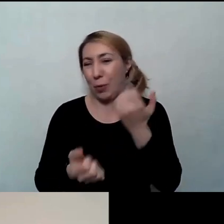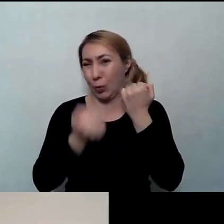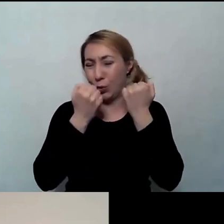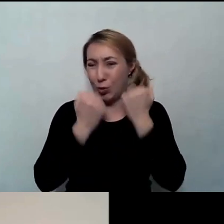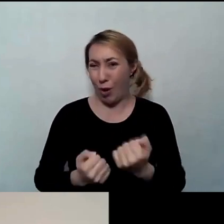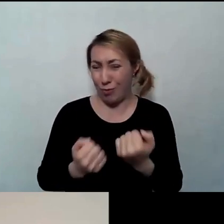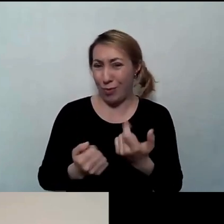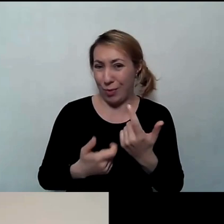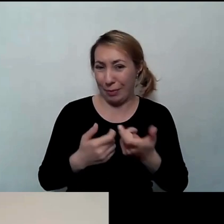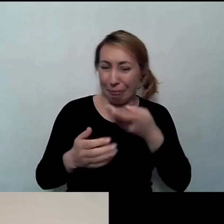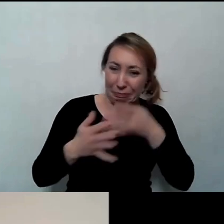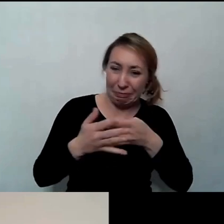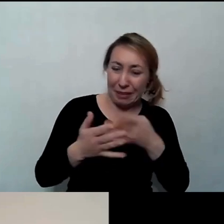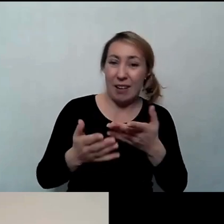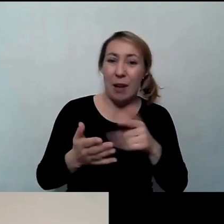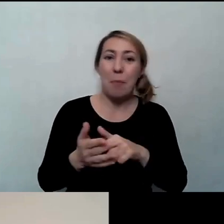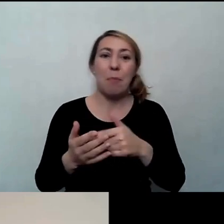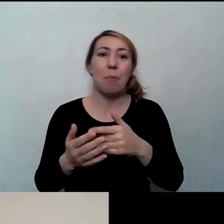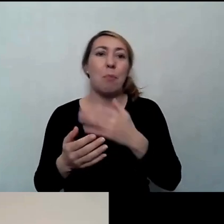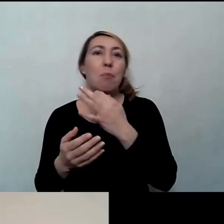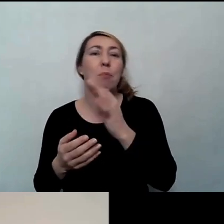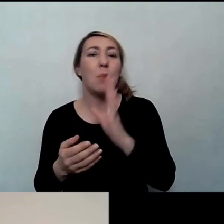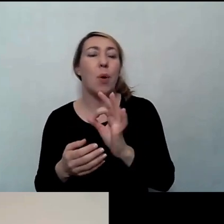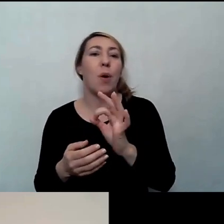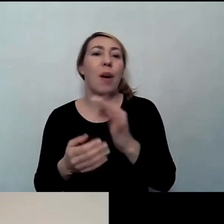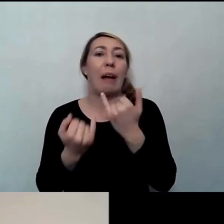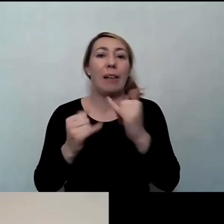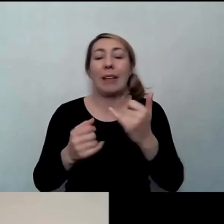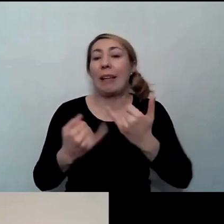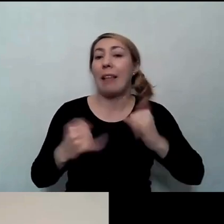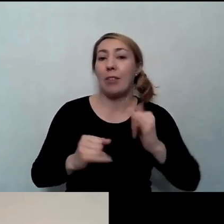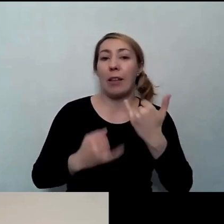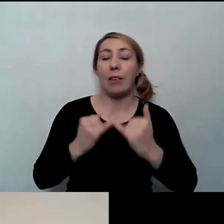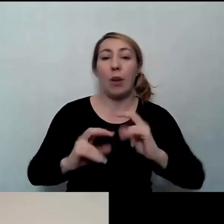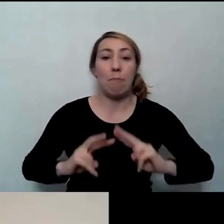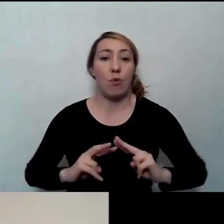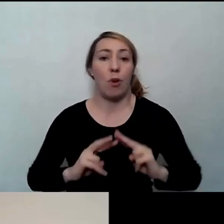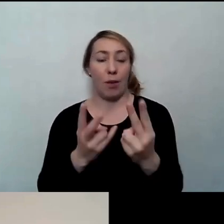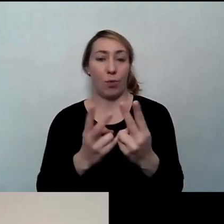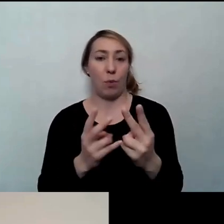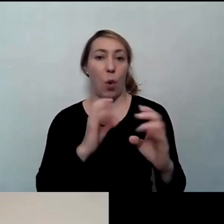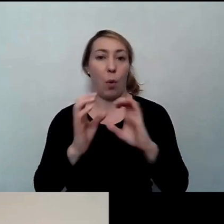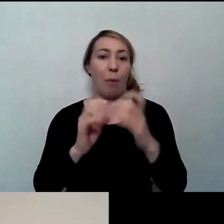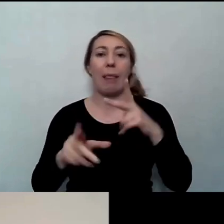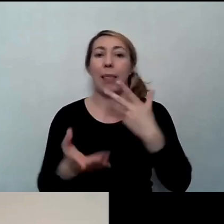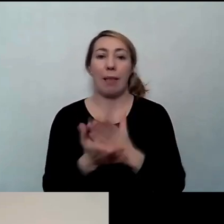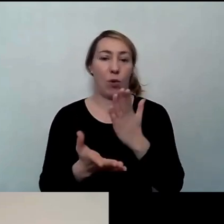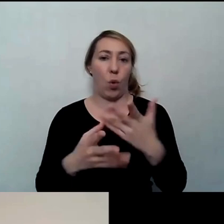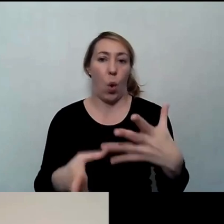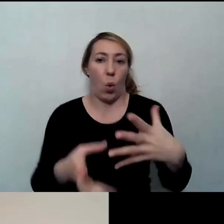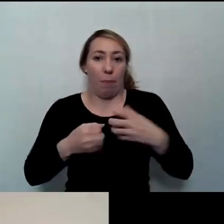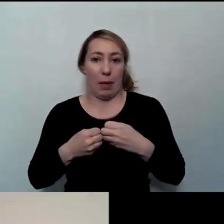tak naprawdę mają do czynienia te sprawności, gdy nadajemy komunikat, a nie tylko go odbieramy.